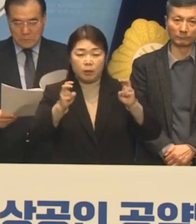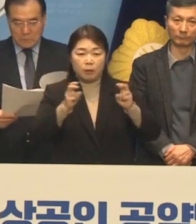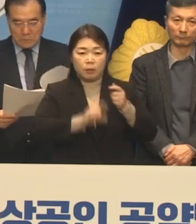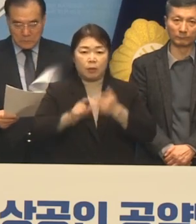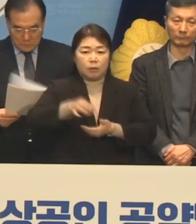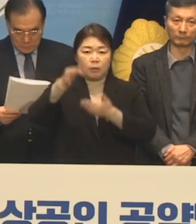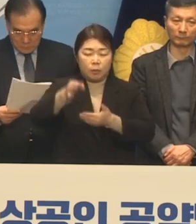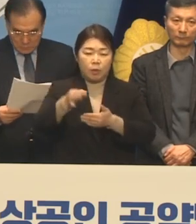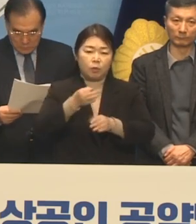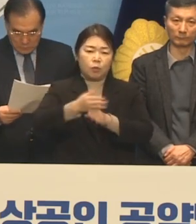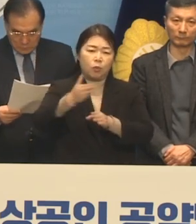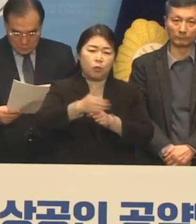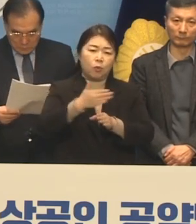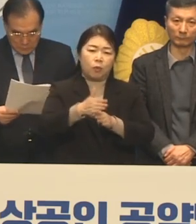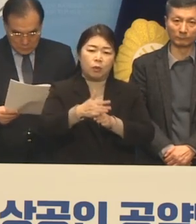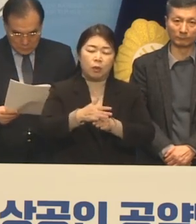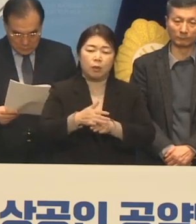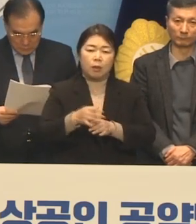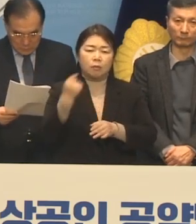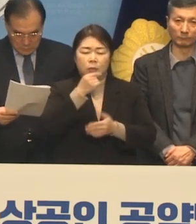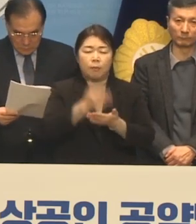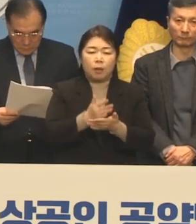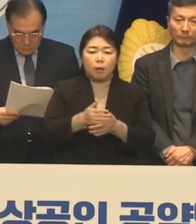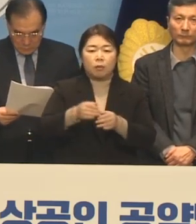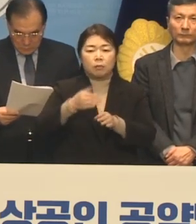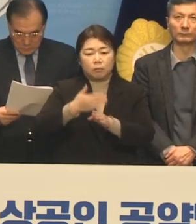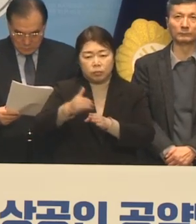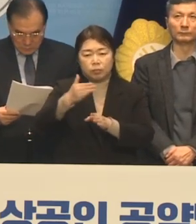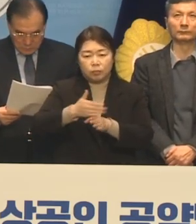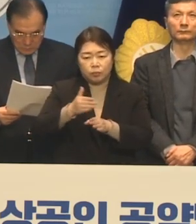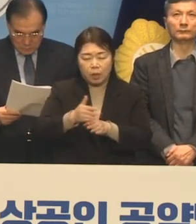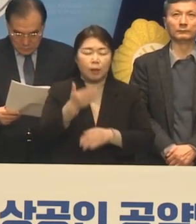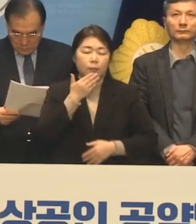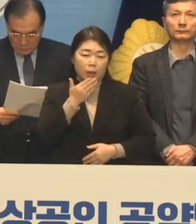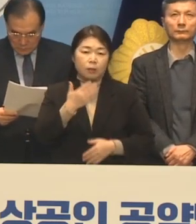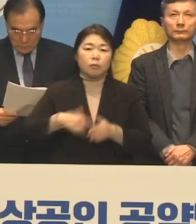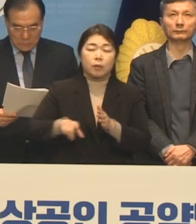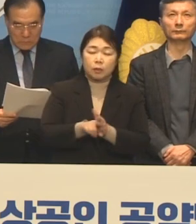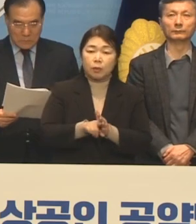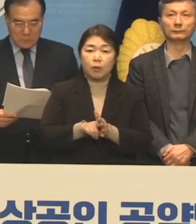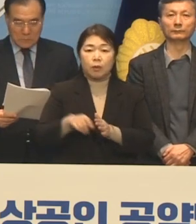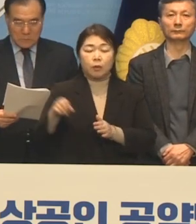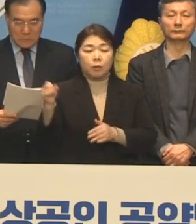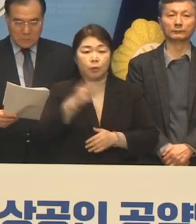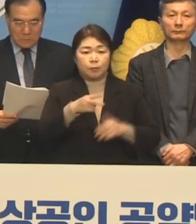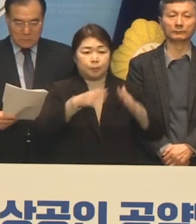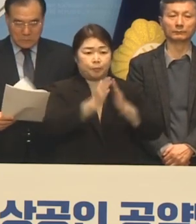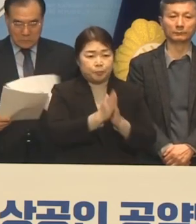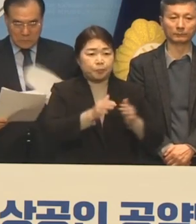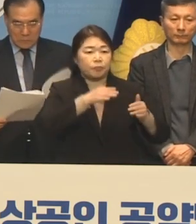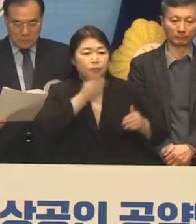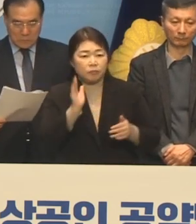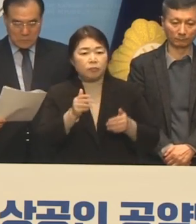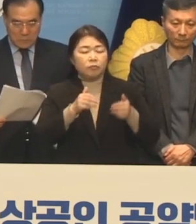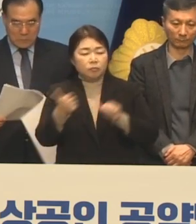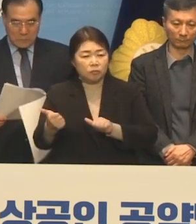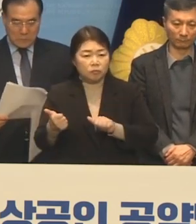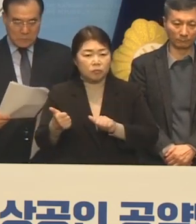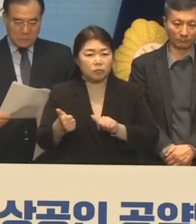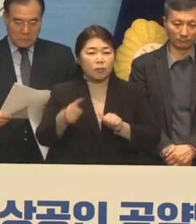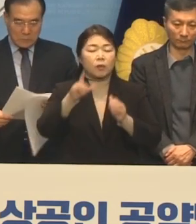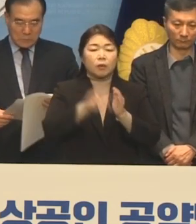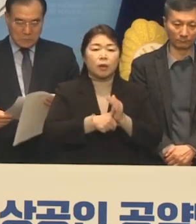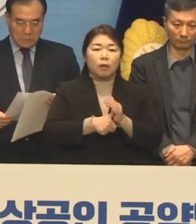금액을 완화하고 신규 가입자 지원을 확대하겠습니다. 특히 폐업, 사망, 노령 등의 경우에는